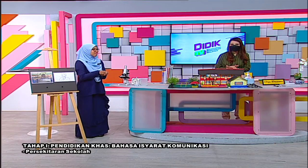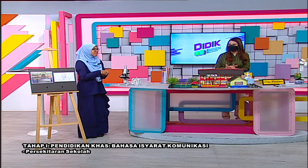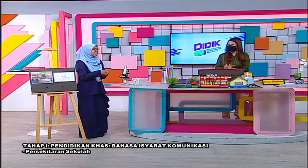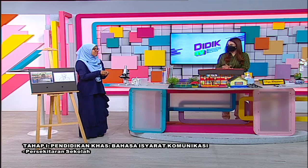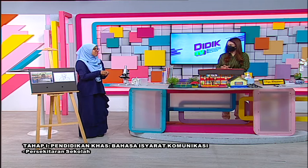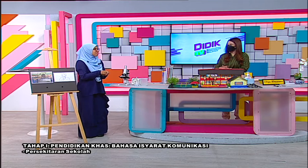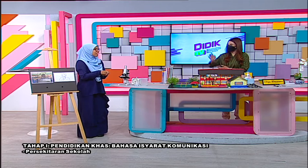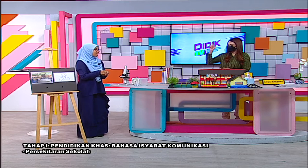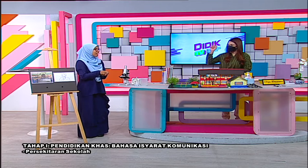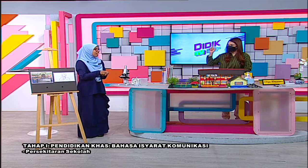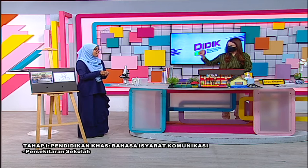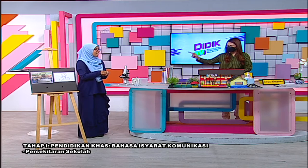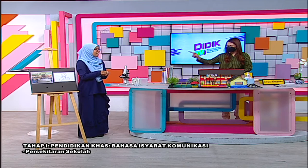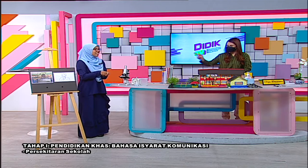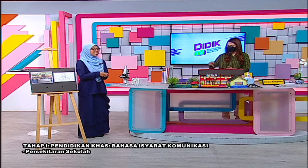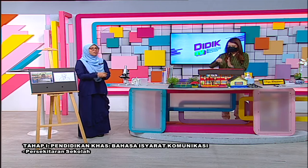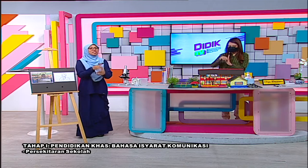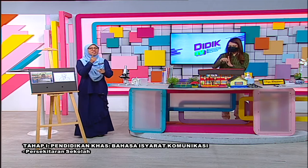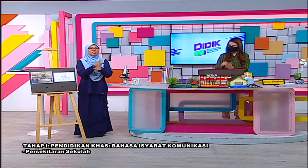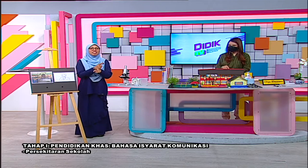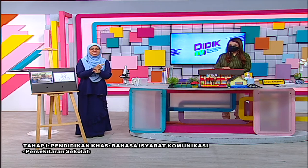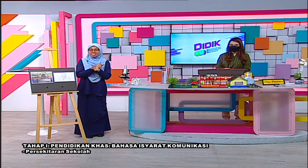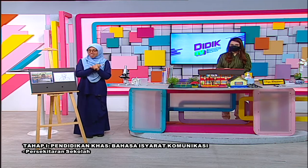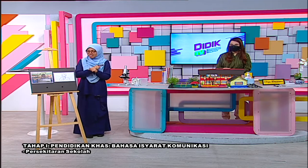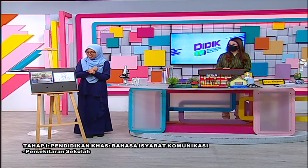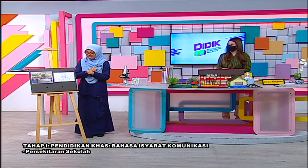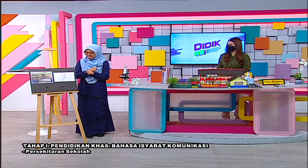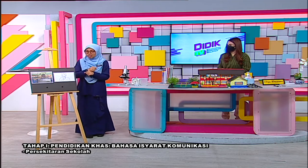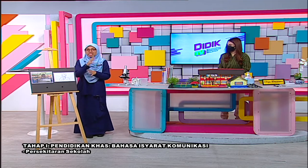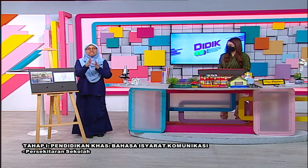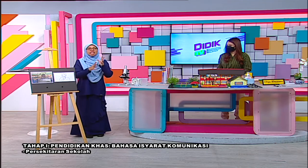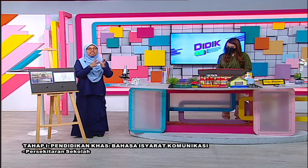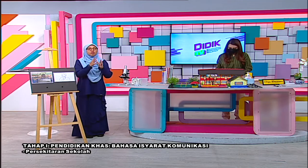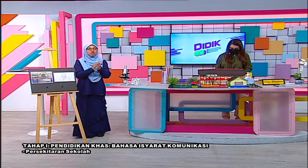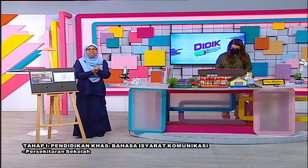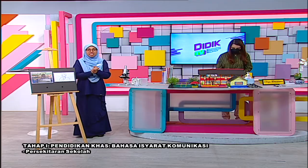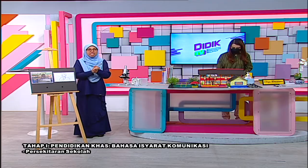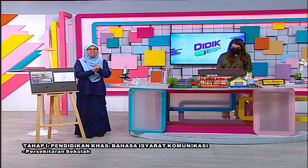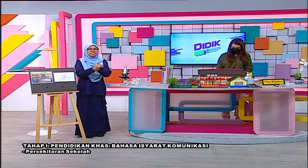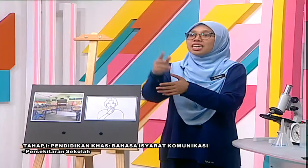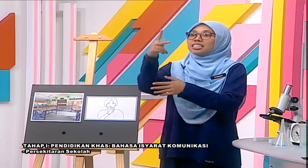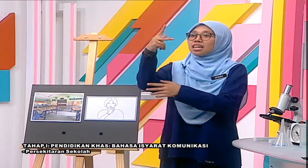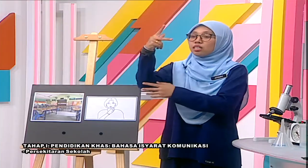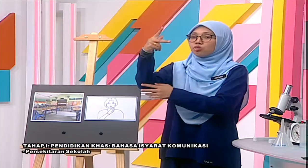Tempat makan di sekolah? Kantin. Ya, betul. Di kantin. Okey, isyarat untuk kantin. Tangan huruf